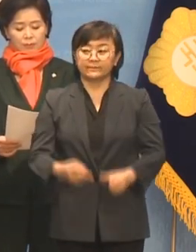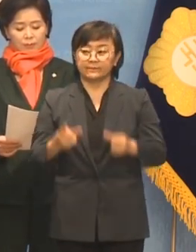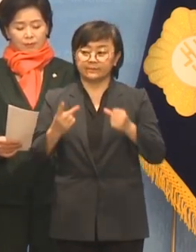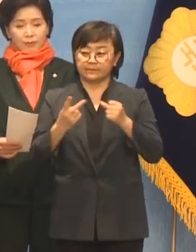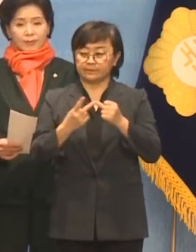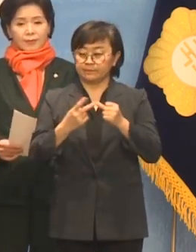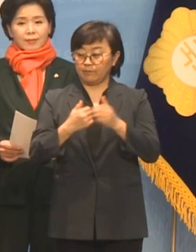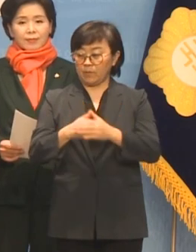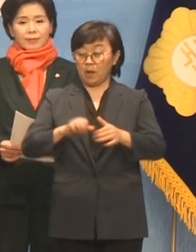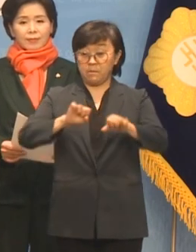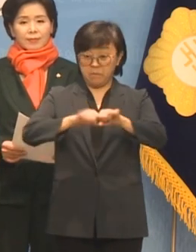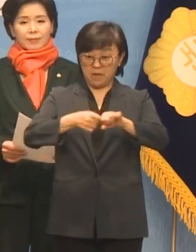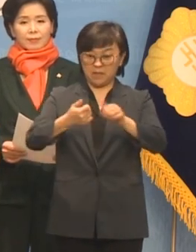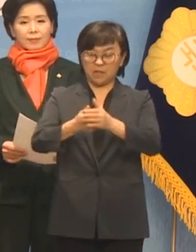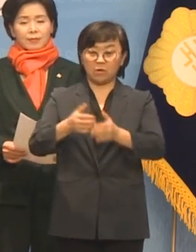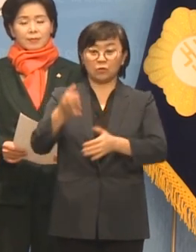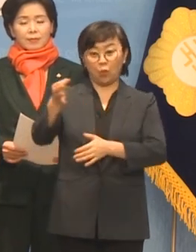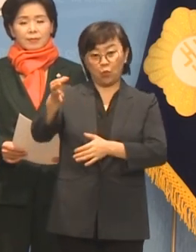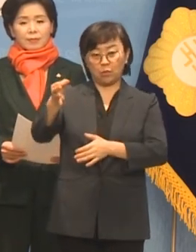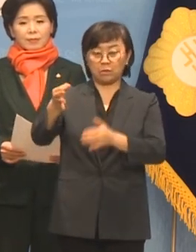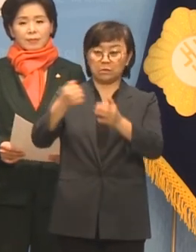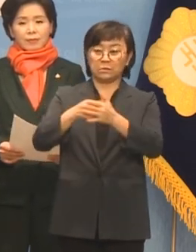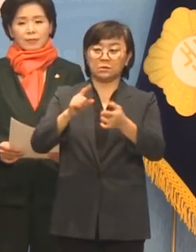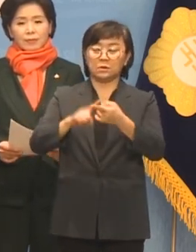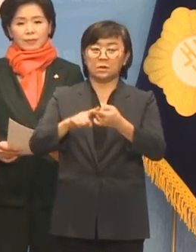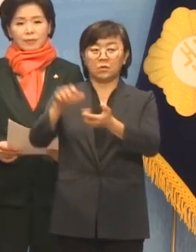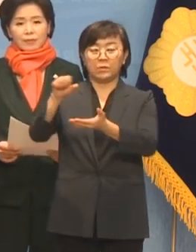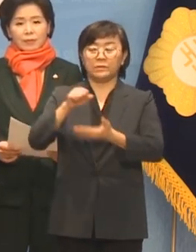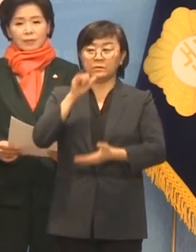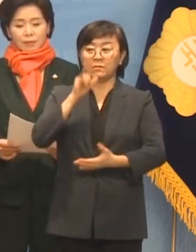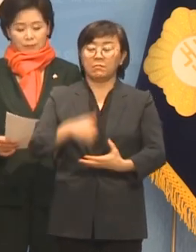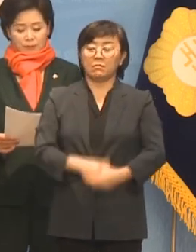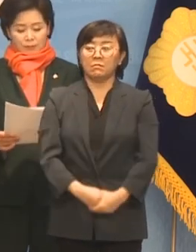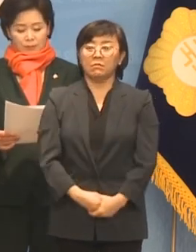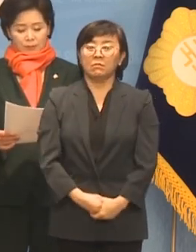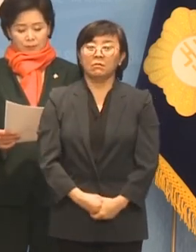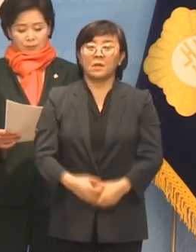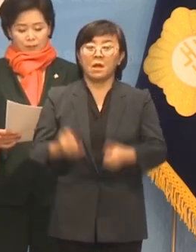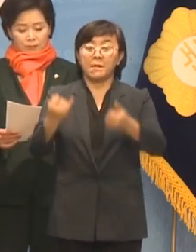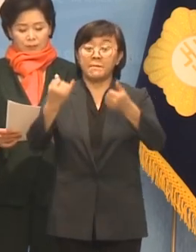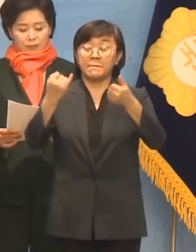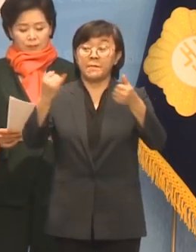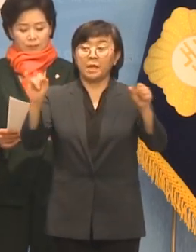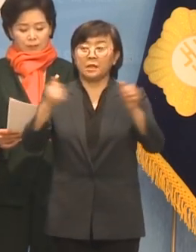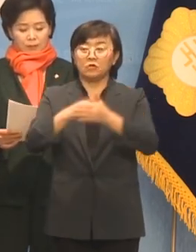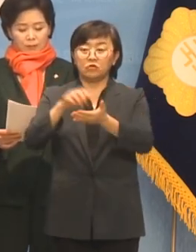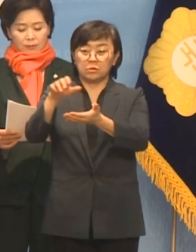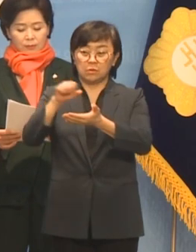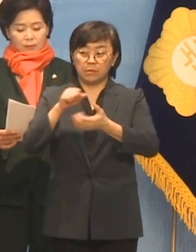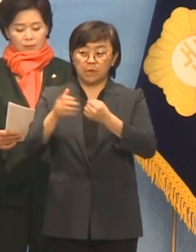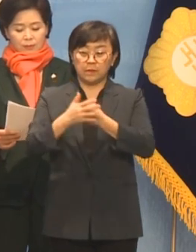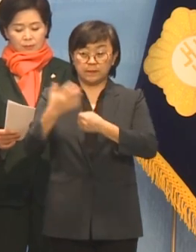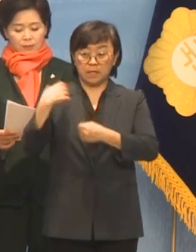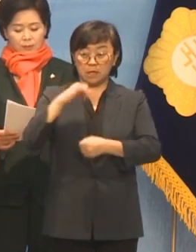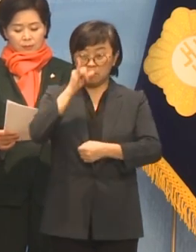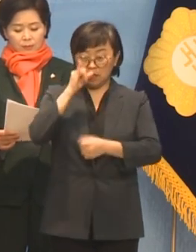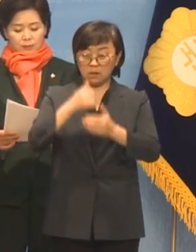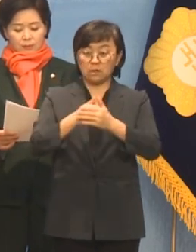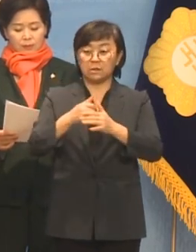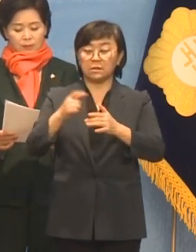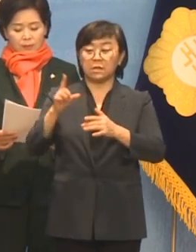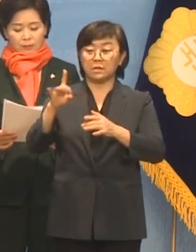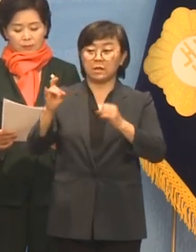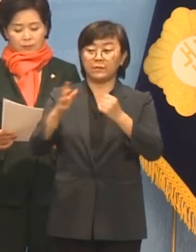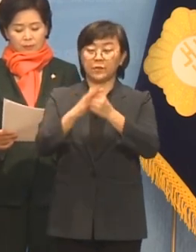둘째, 징벌적 위자료 제도를 도입하겠습니다. 파탄주의를 도입할 경우 책임이 있는